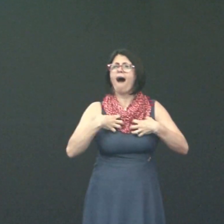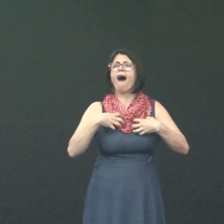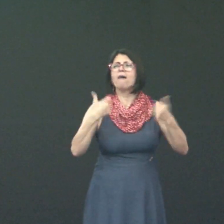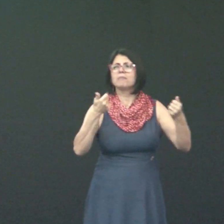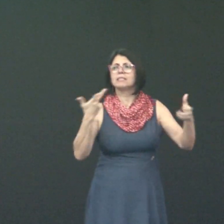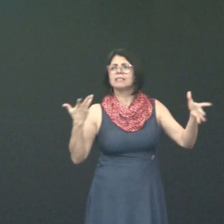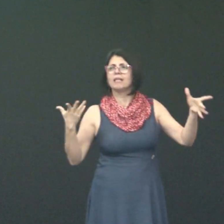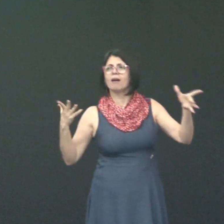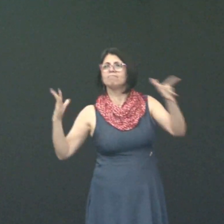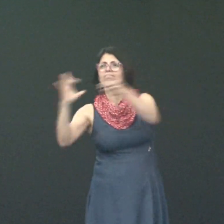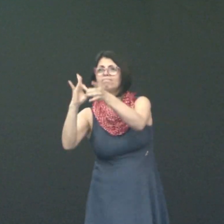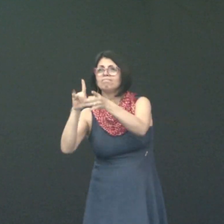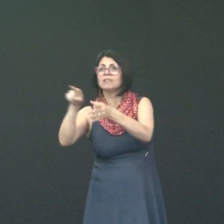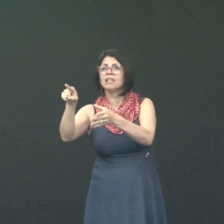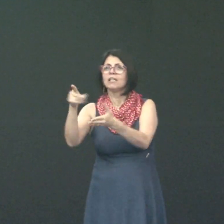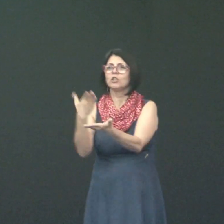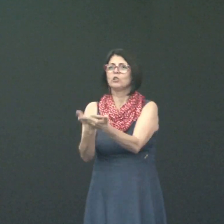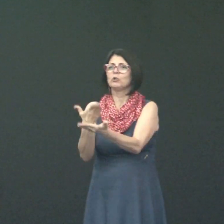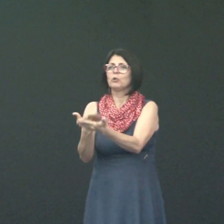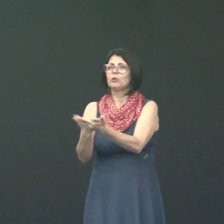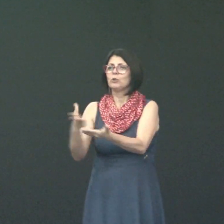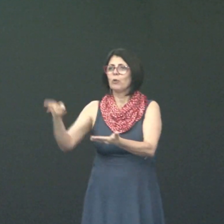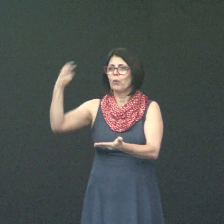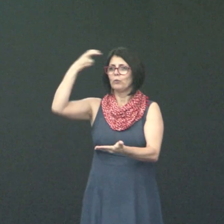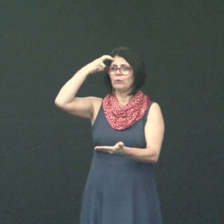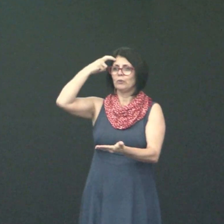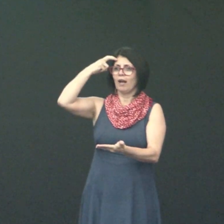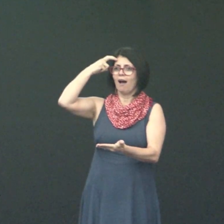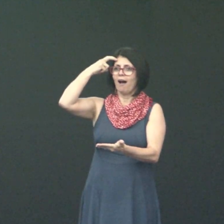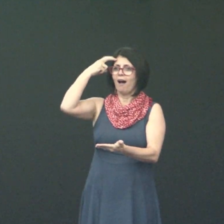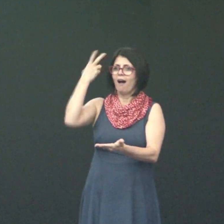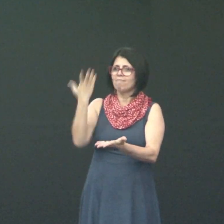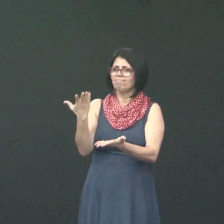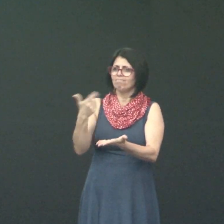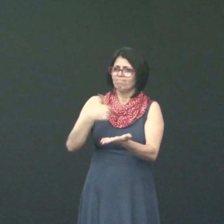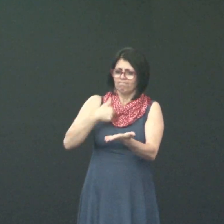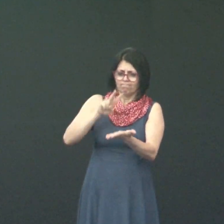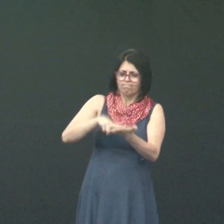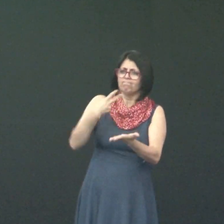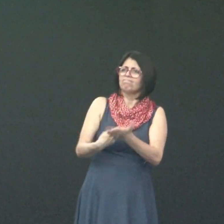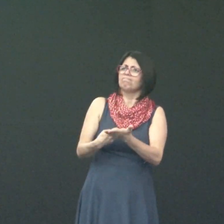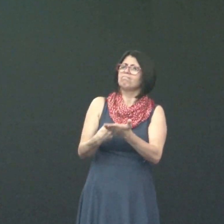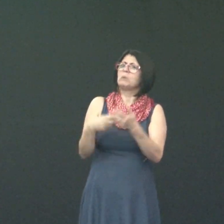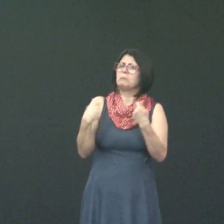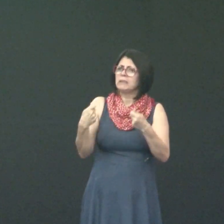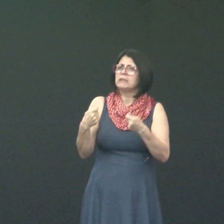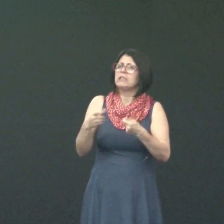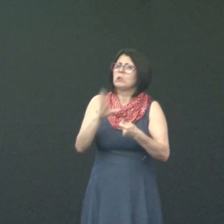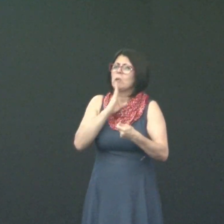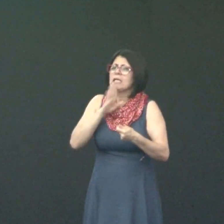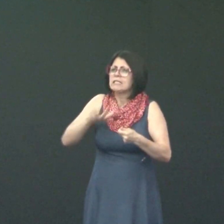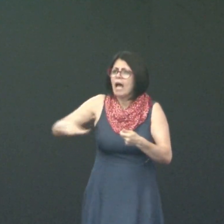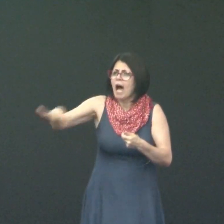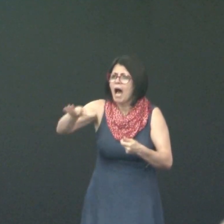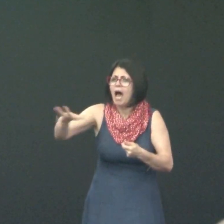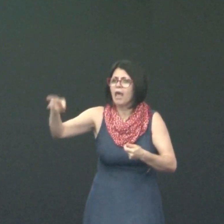Então, era necessário haver uma conexão com outras áreas, não somente na linguística aplicada, mas também na